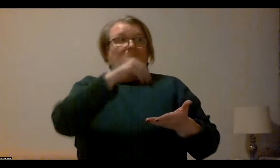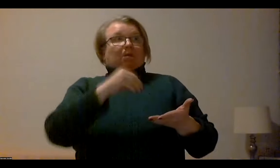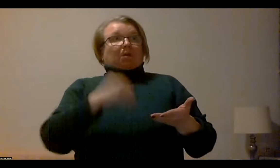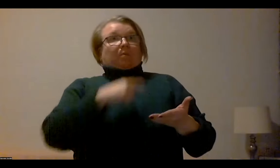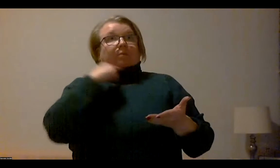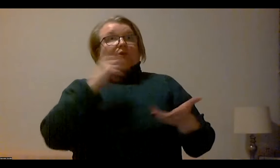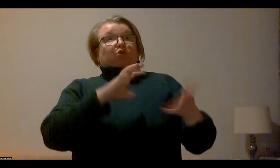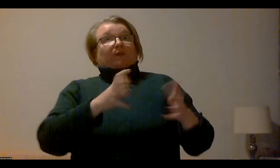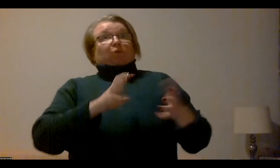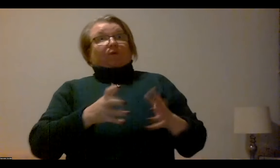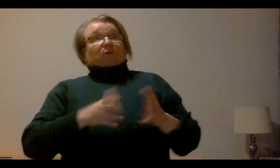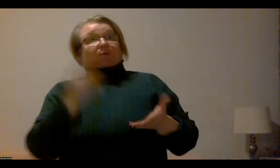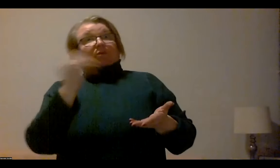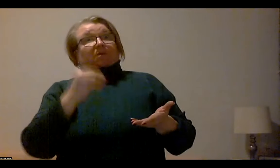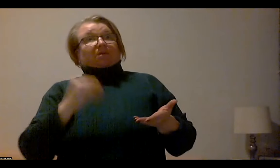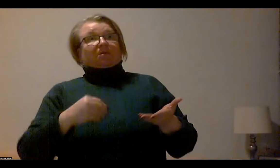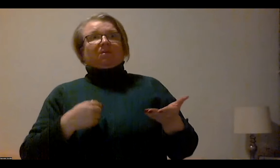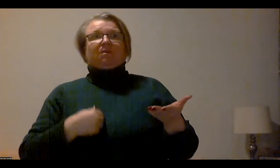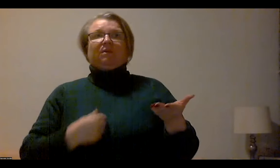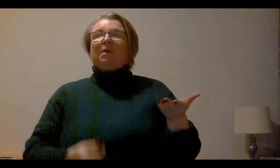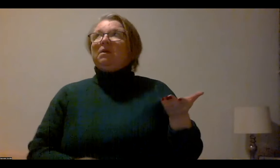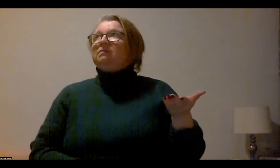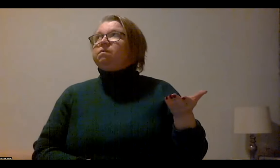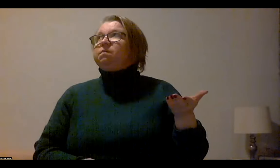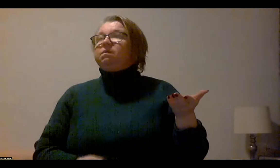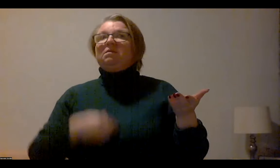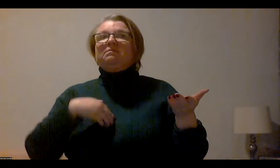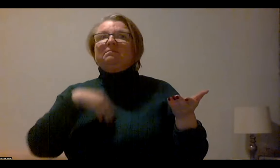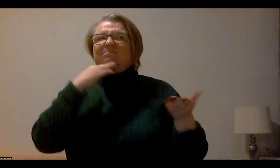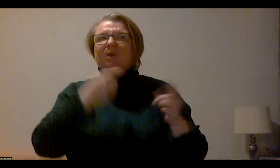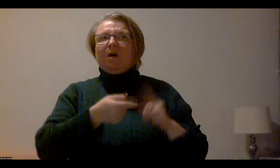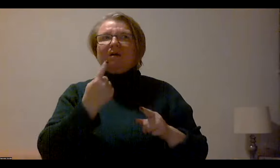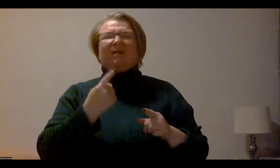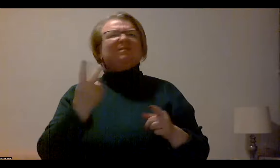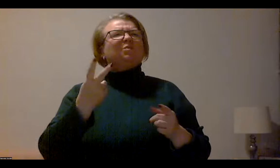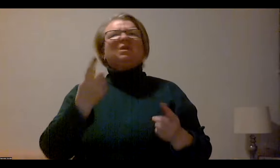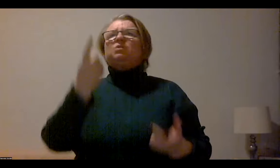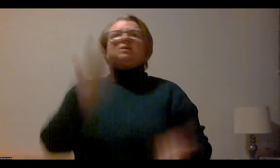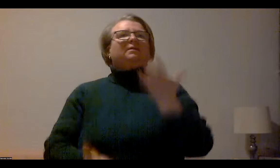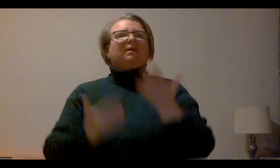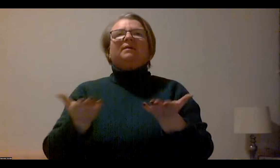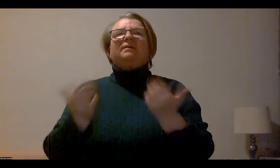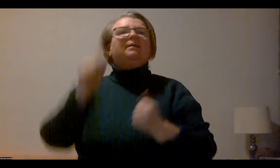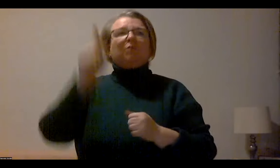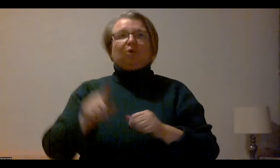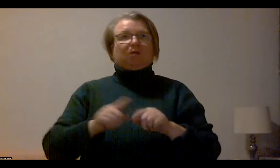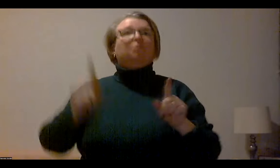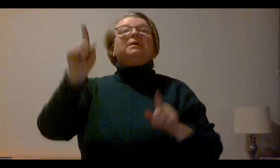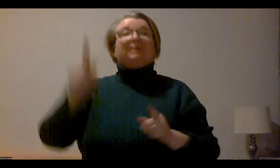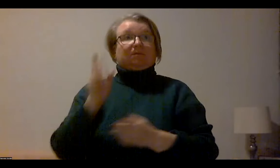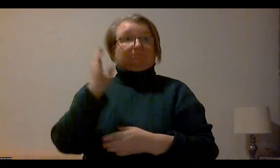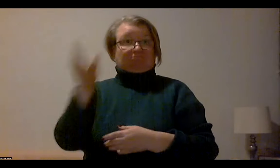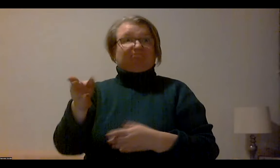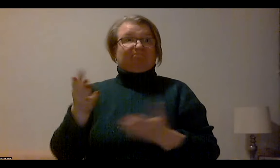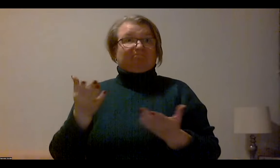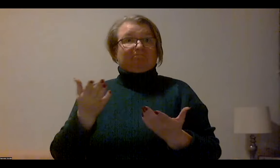En mielelläni käytä shaplaa, koska tuntuu, että puhelin täyttyy, kuulkaa, sovelluksista. Tähän tulee ihan oikeasti